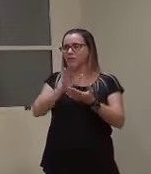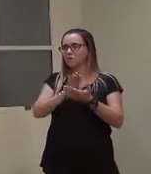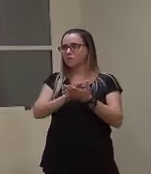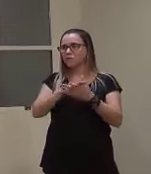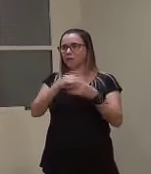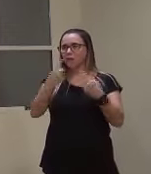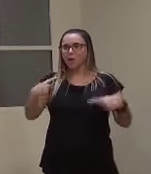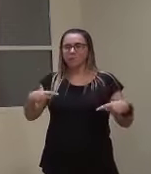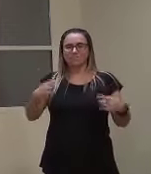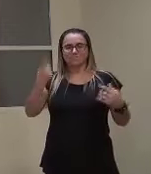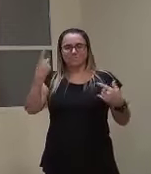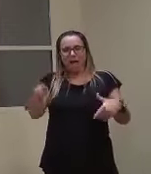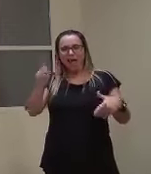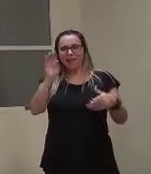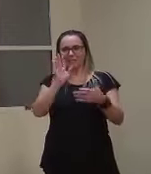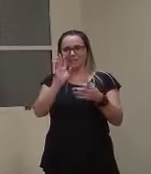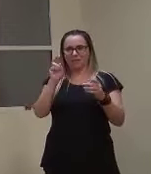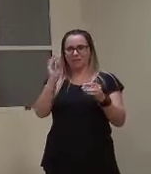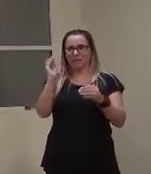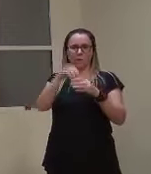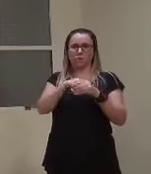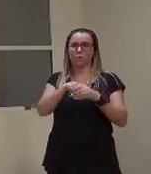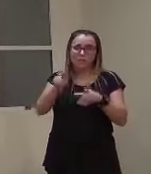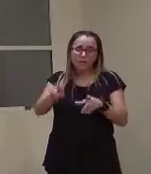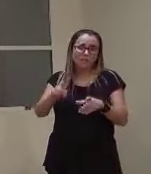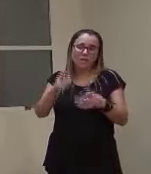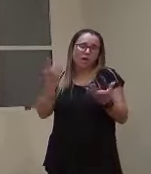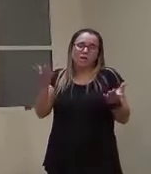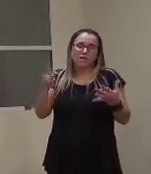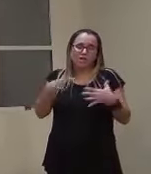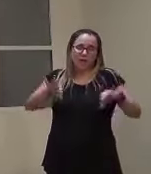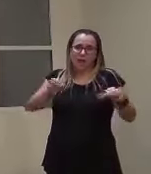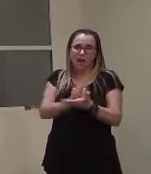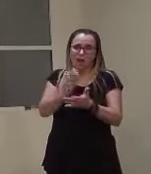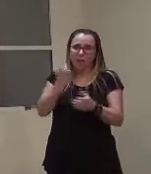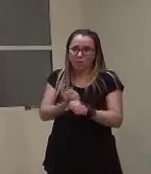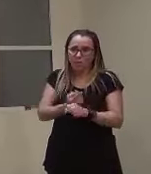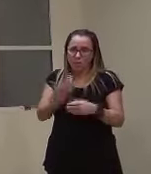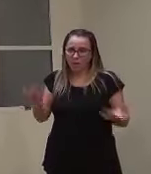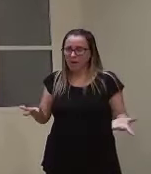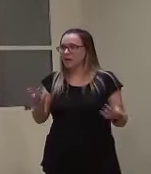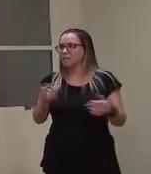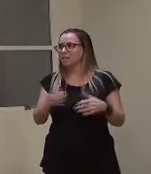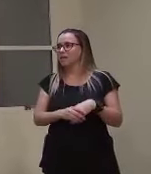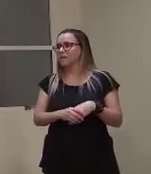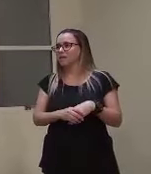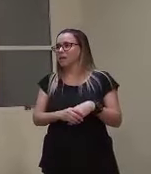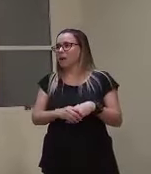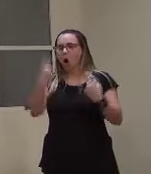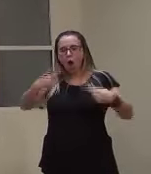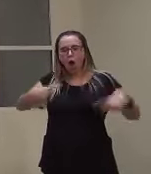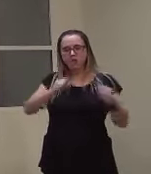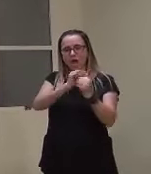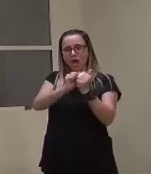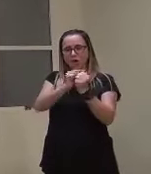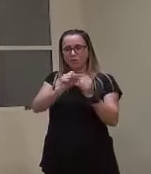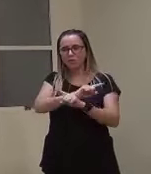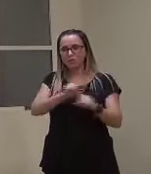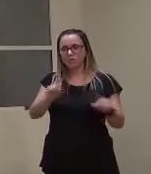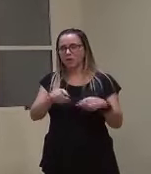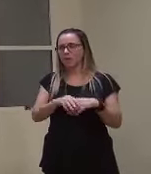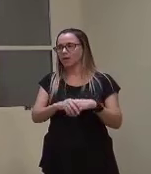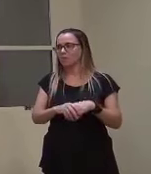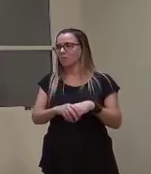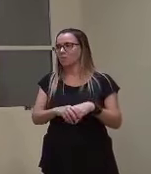para inevitables en relación a los replanteaba lo que no funciona es